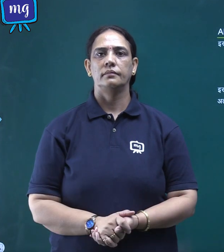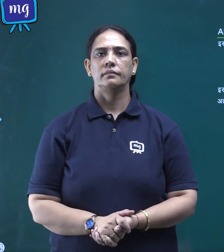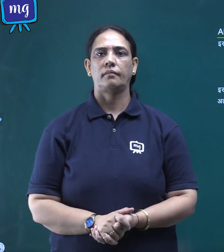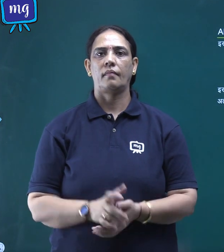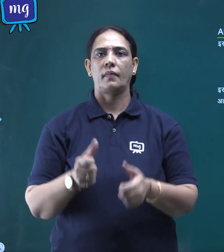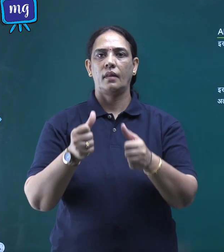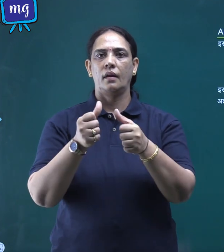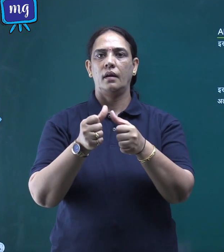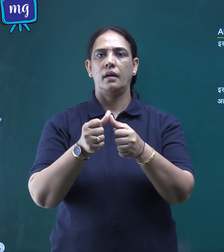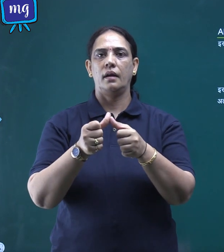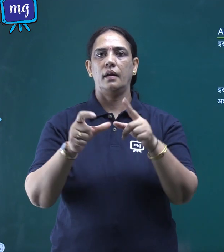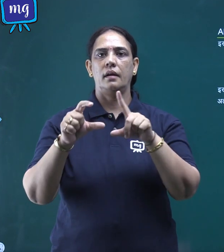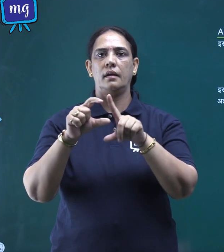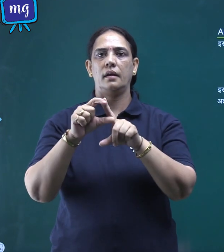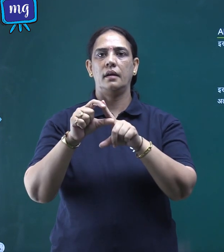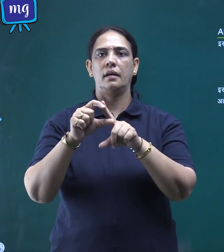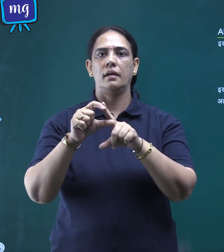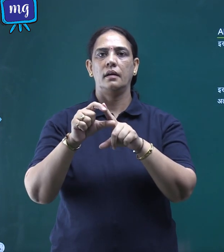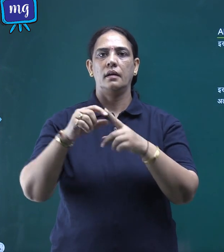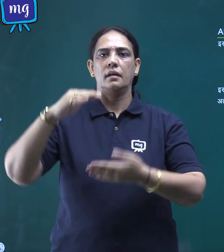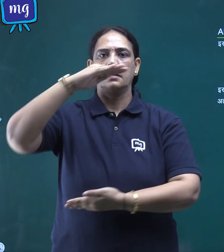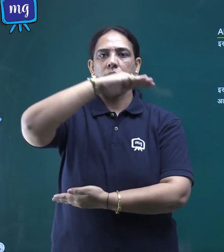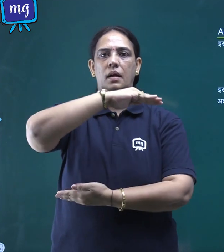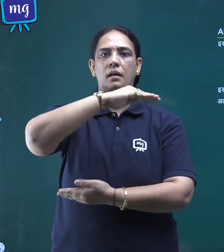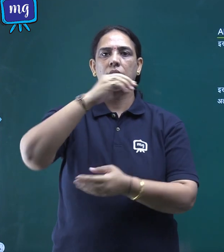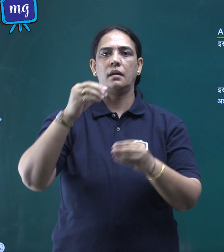ए डी समांतर बी सी